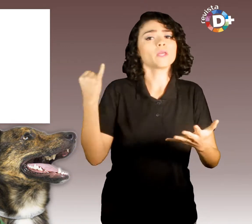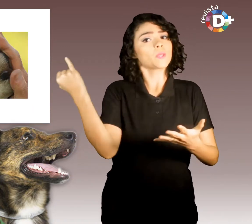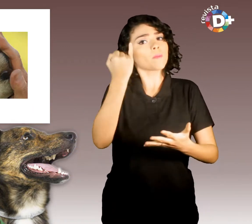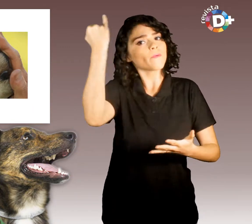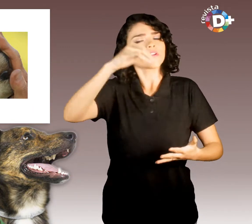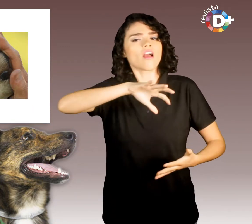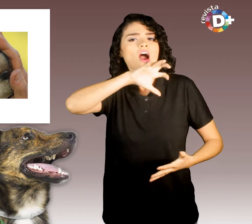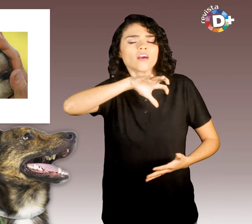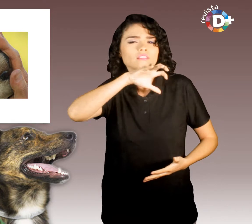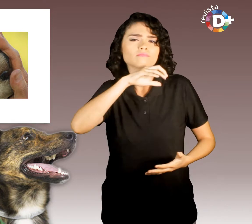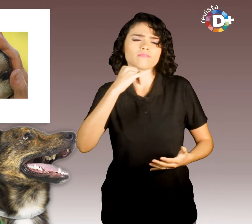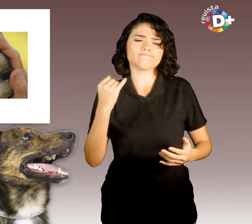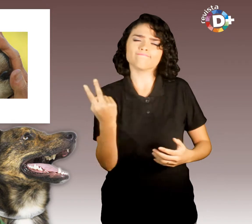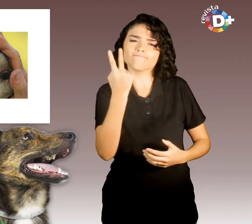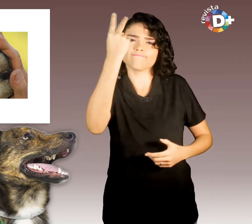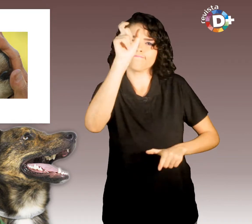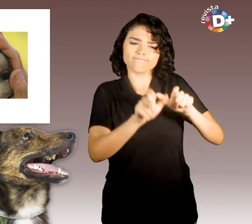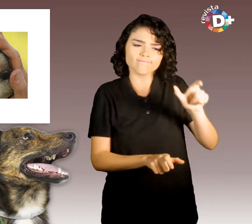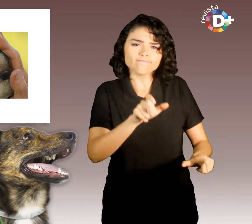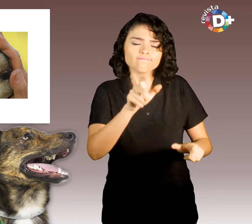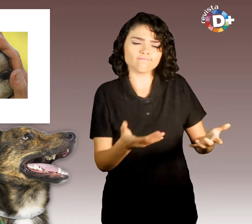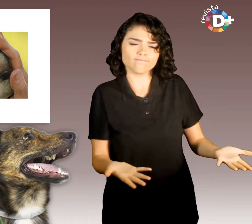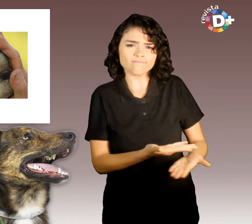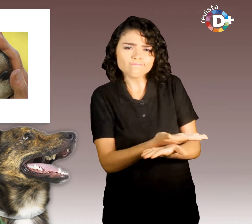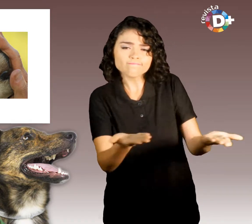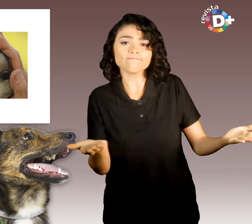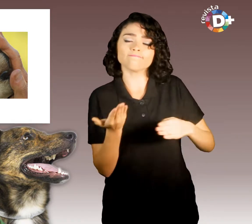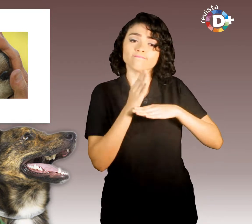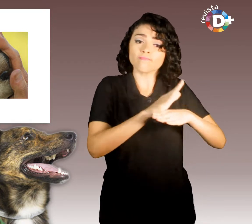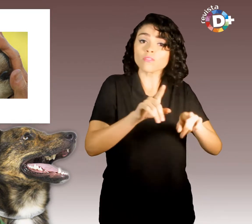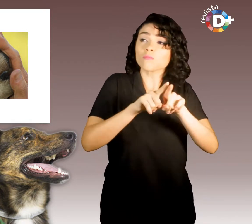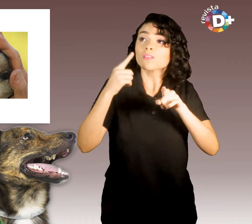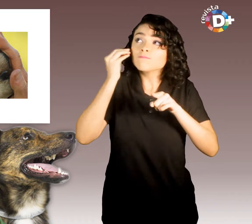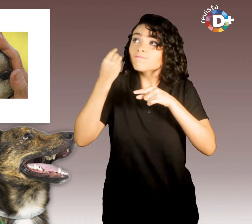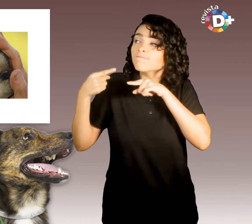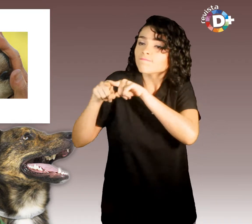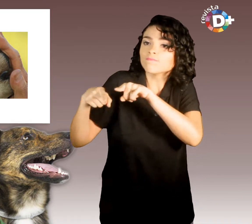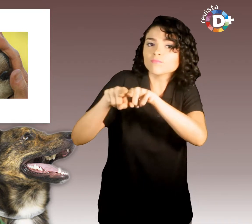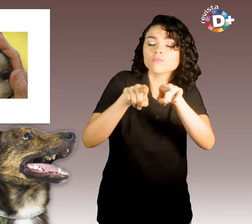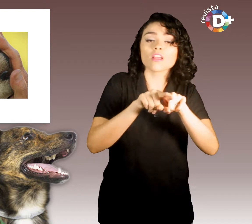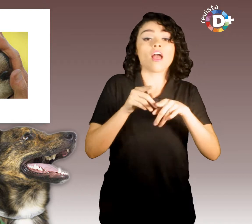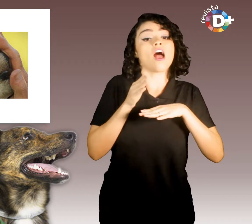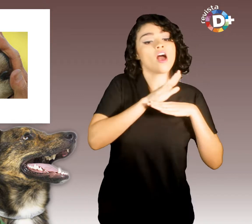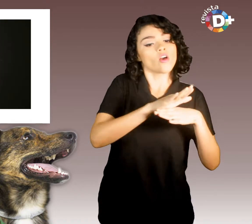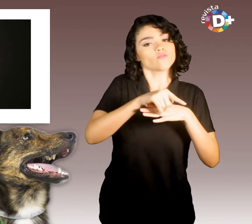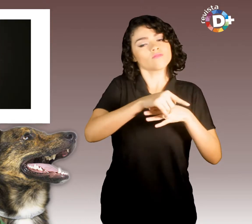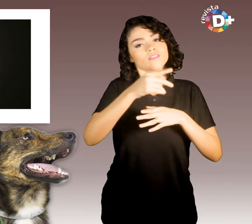une forças com o empreendimento para promover a campanha de adoção em prol de animais